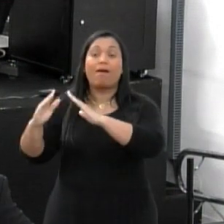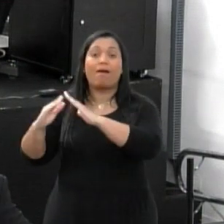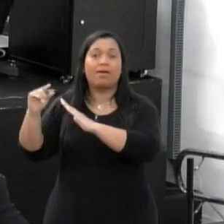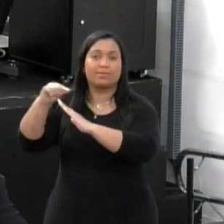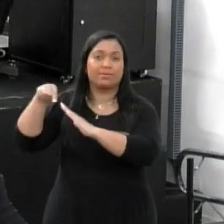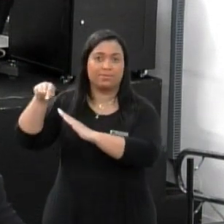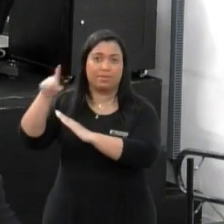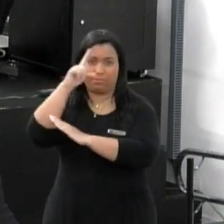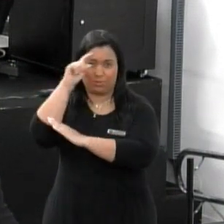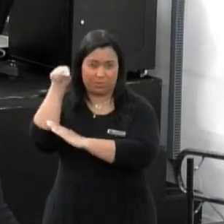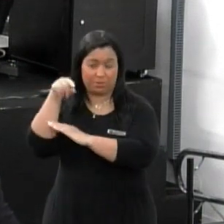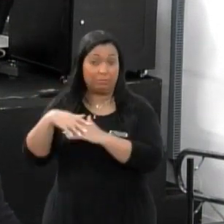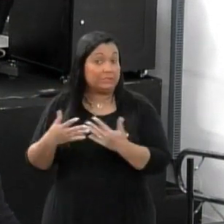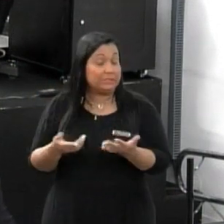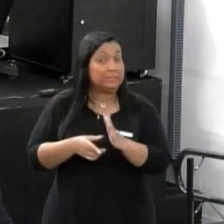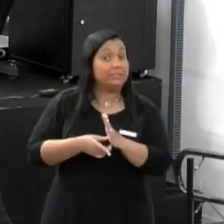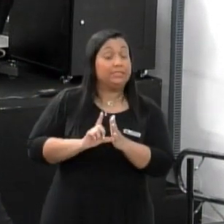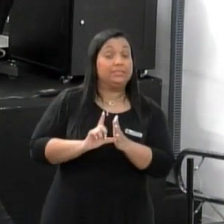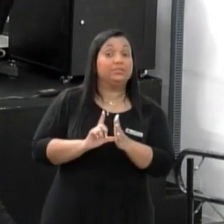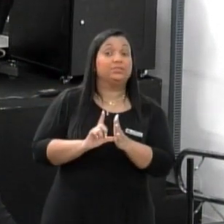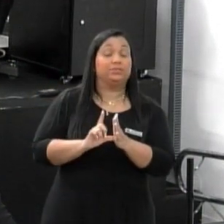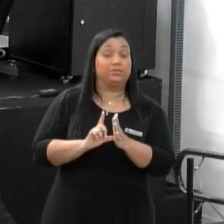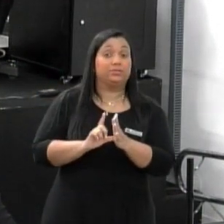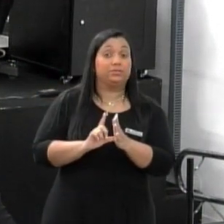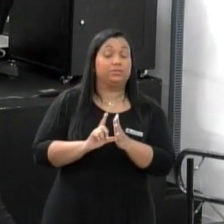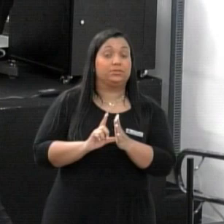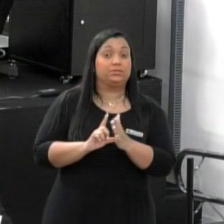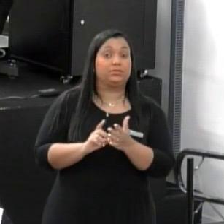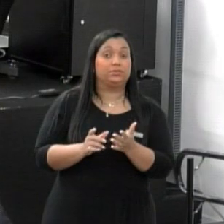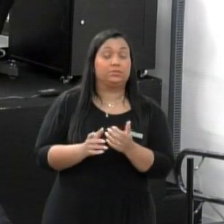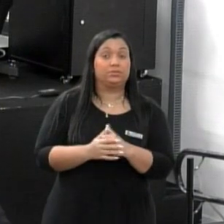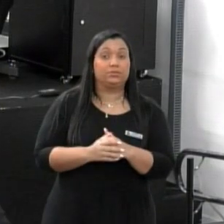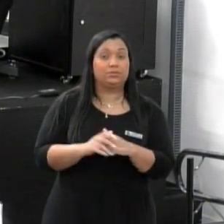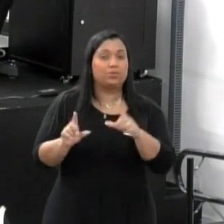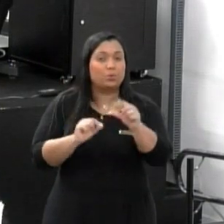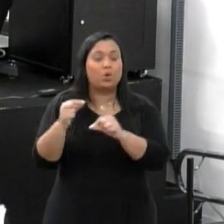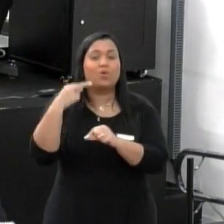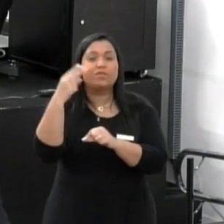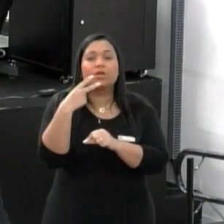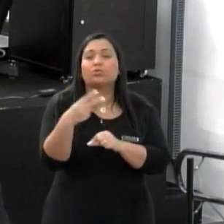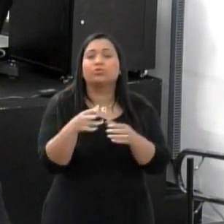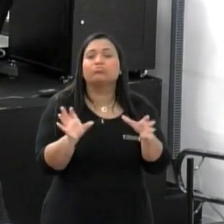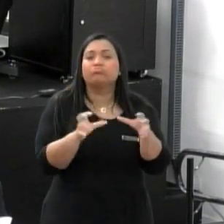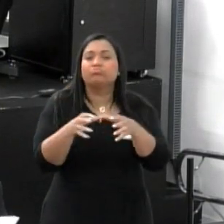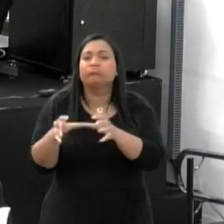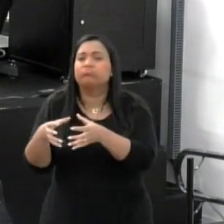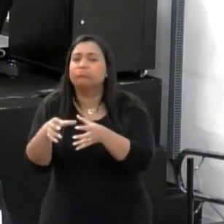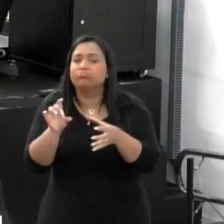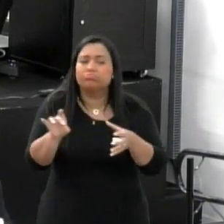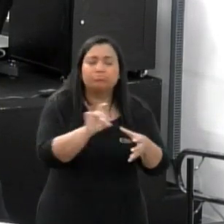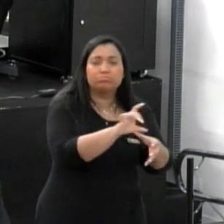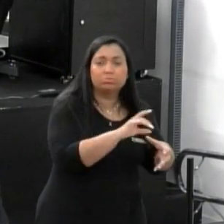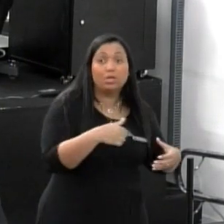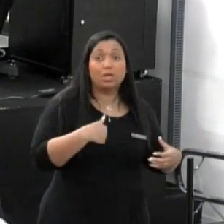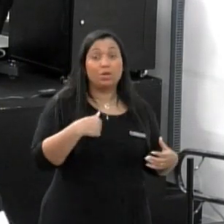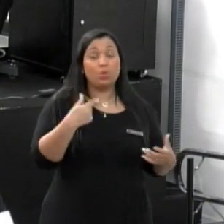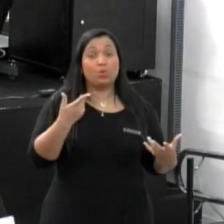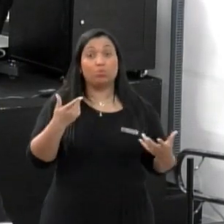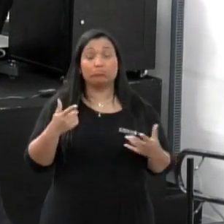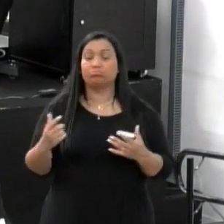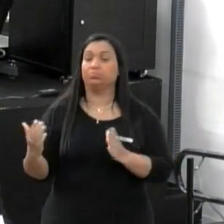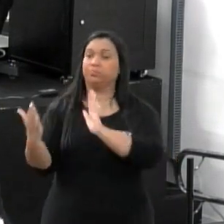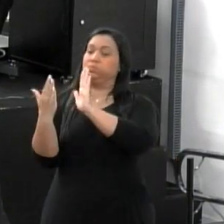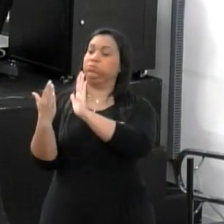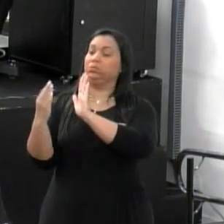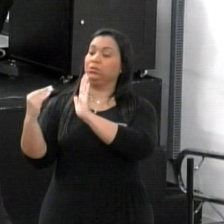e antes antes de escolher os vereadores de cada comissões eu tive com secretário